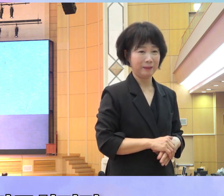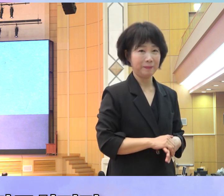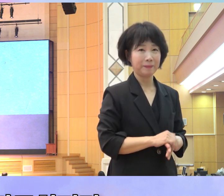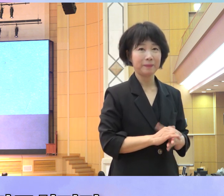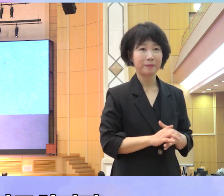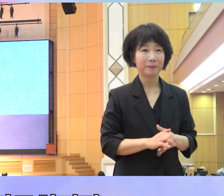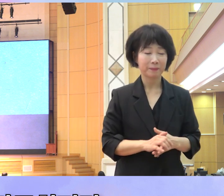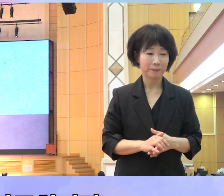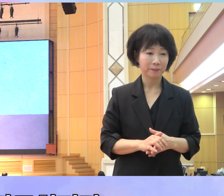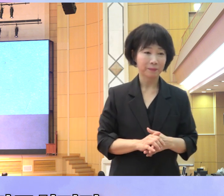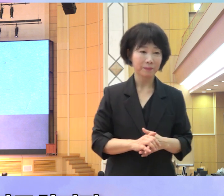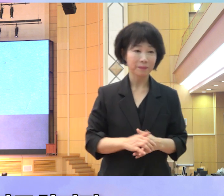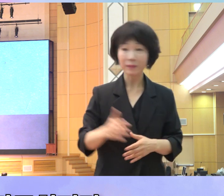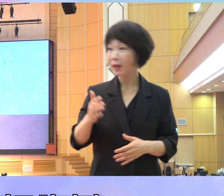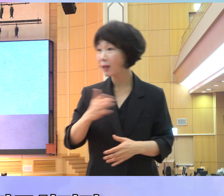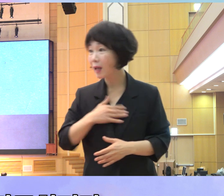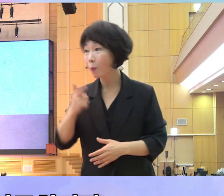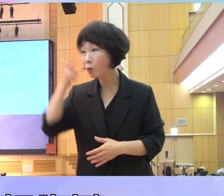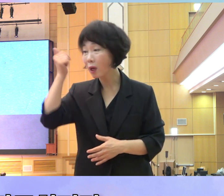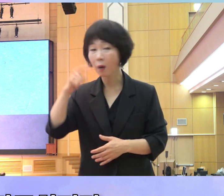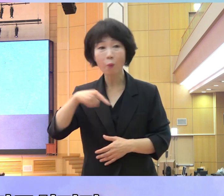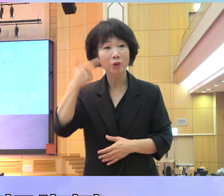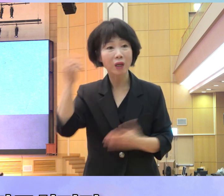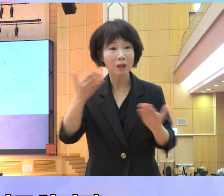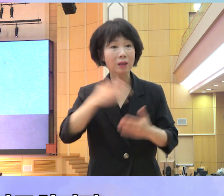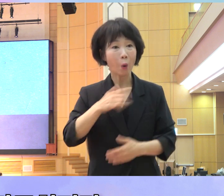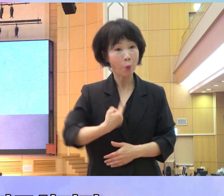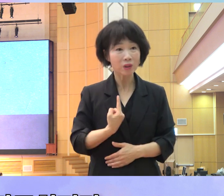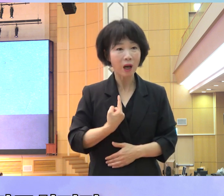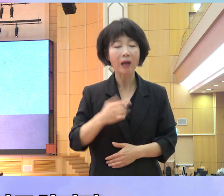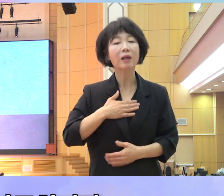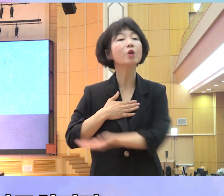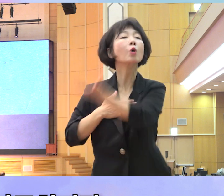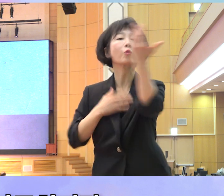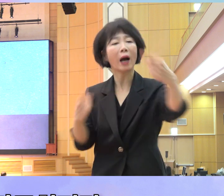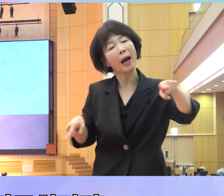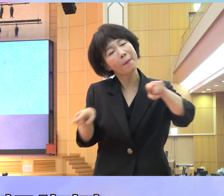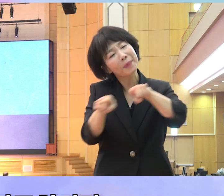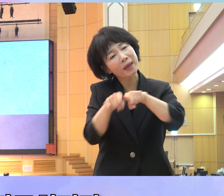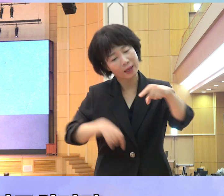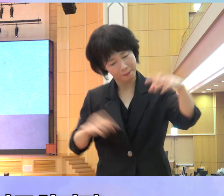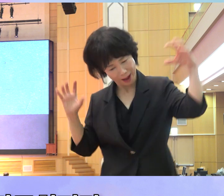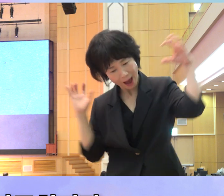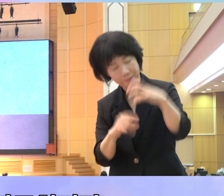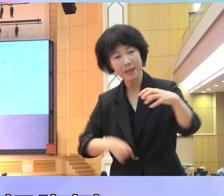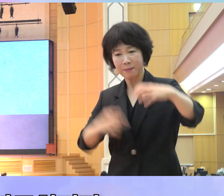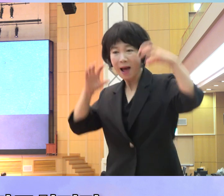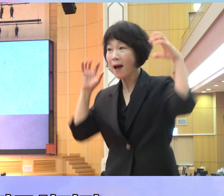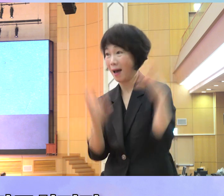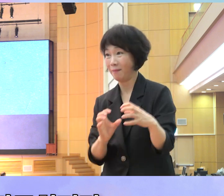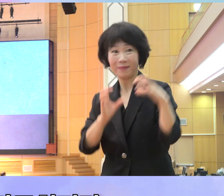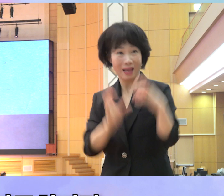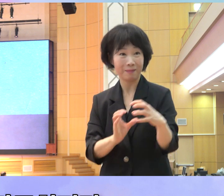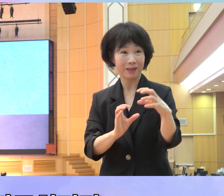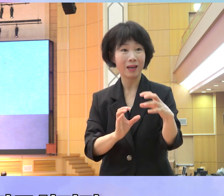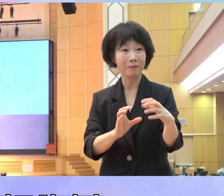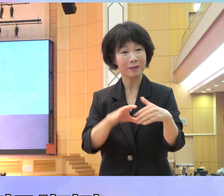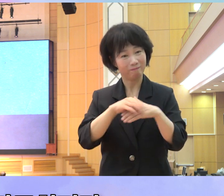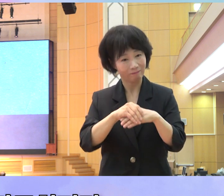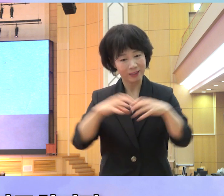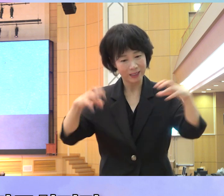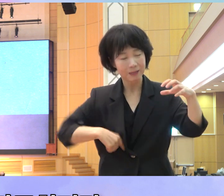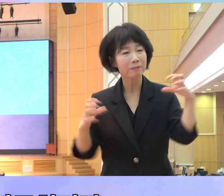계시지만 저 혼자 목회하는 거 아닙니다. 여러분들과 같이 하는 겁니다. 할렐루야. 우리 같이